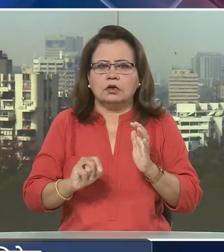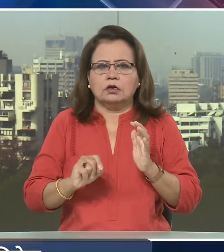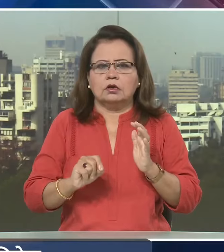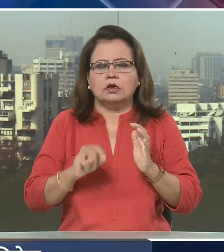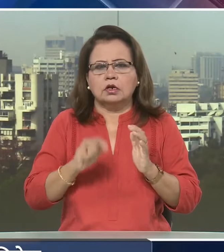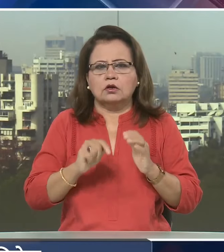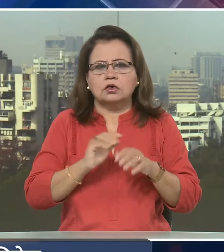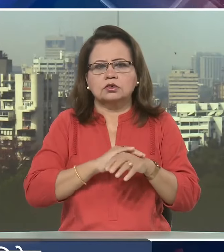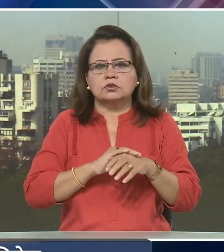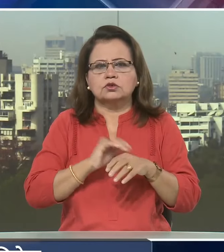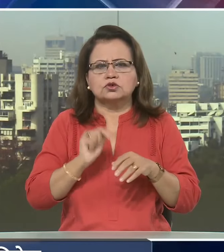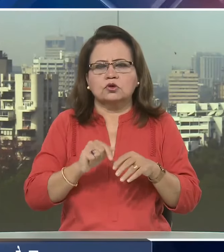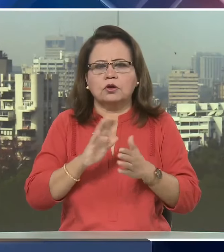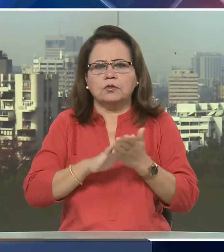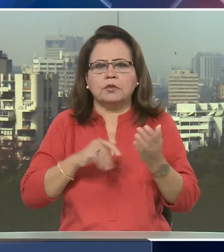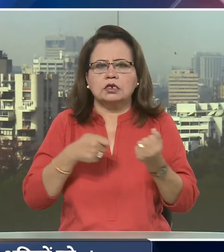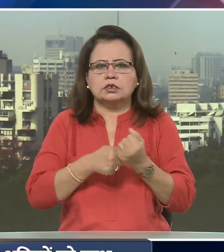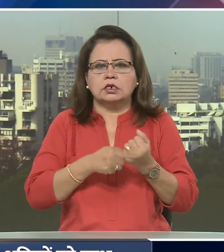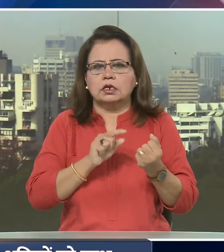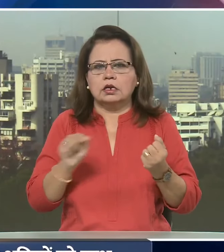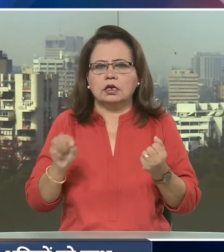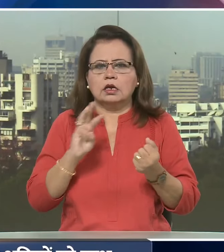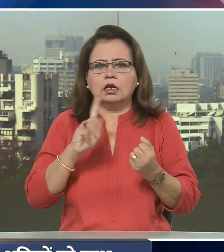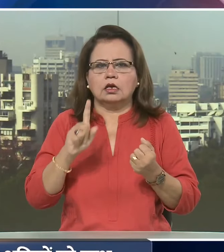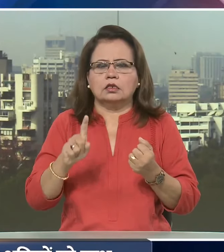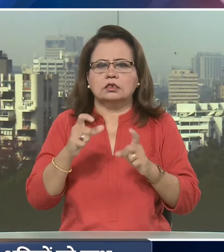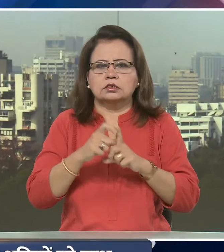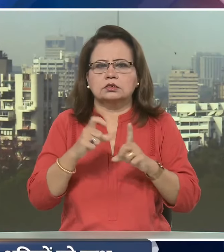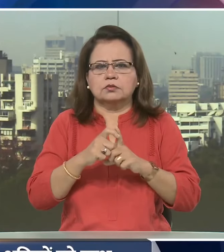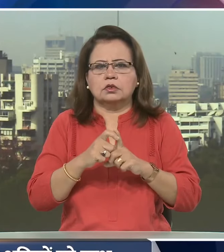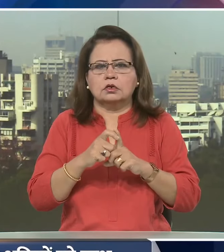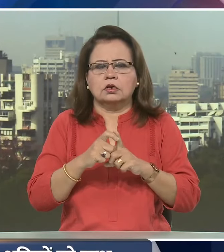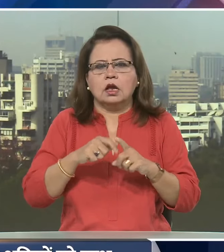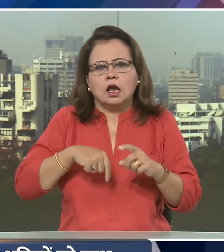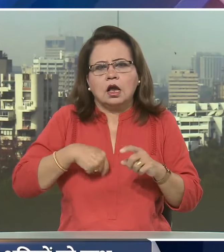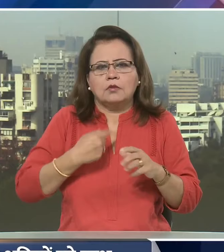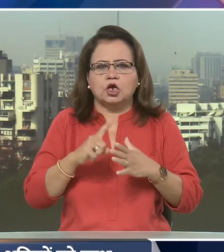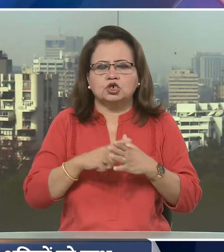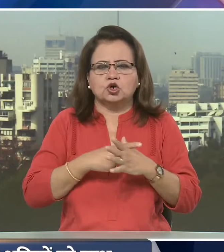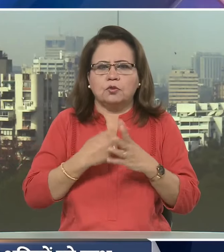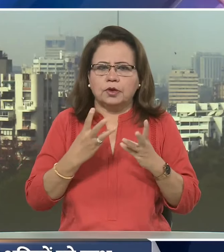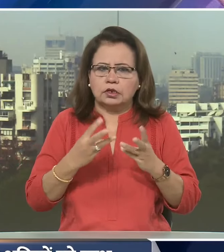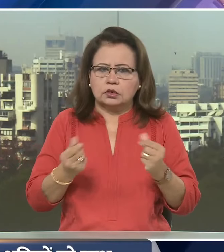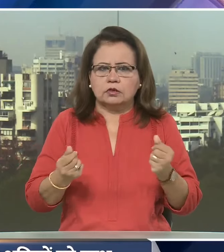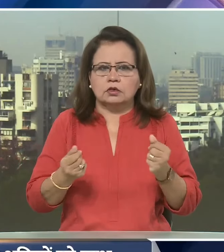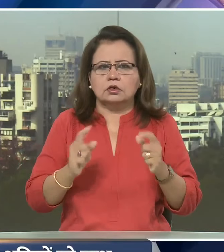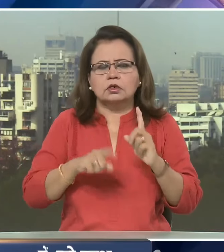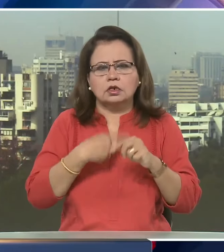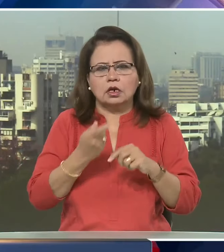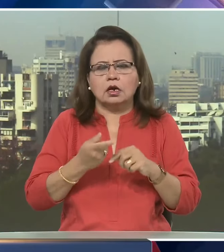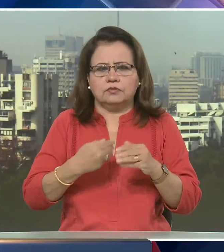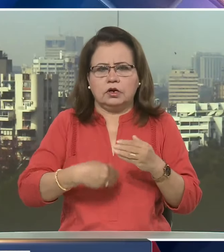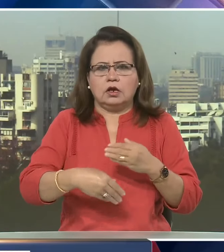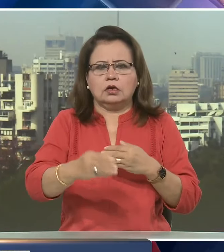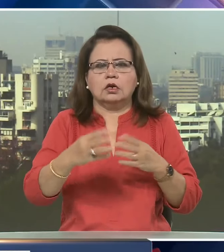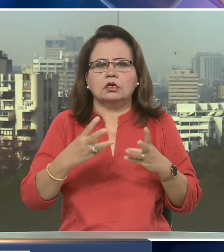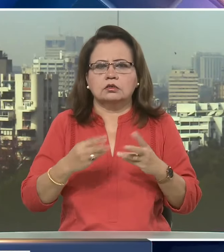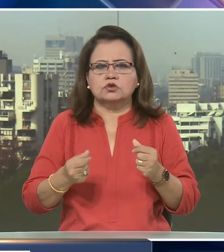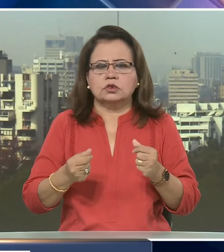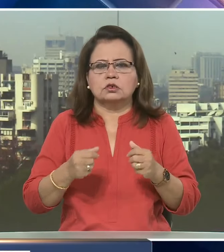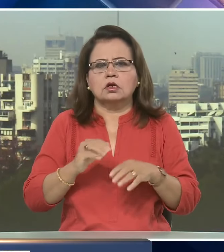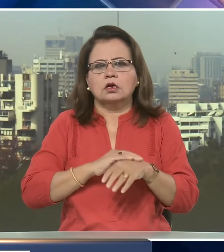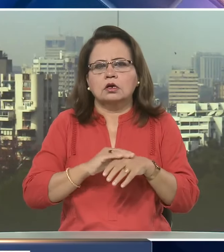ये वो श्रमिक होंगे जो मार्च से लेकर 31 दिसंबर तक या तो अपना रोजगार खो चुके हैं या फिर खो सकते हैं।